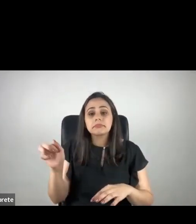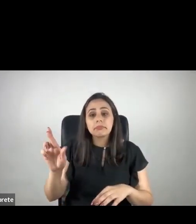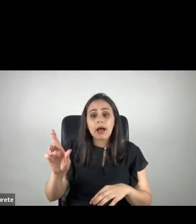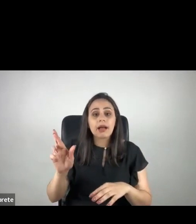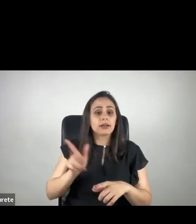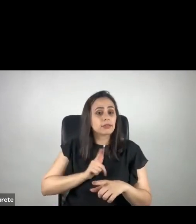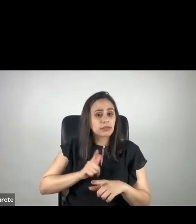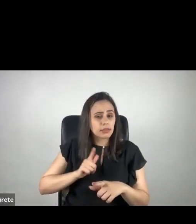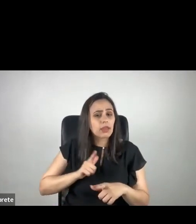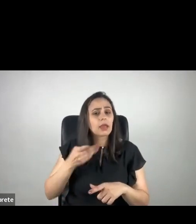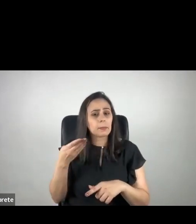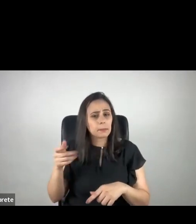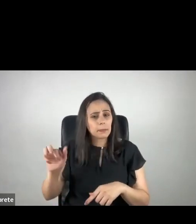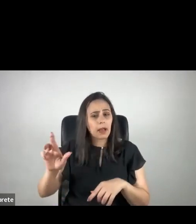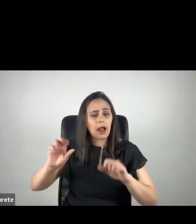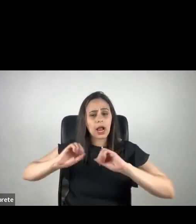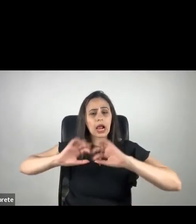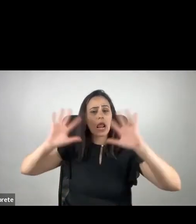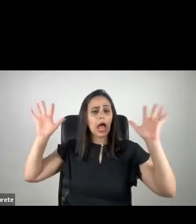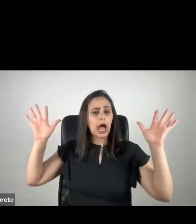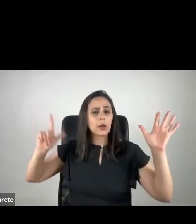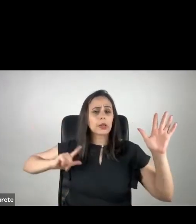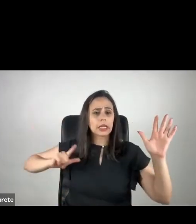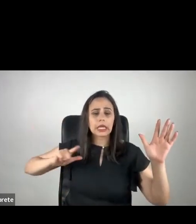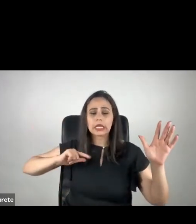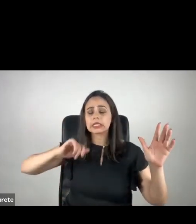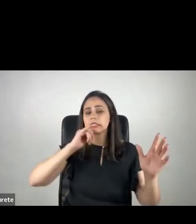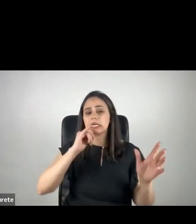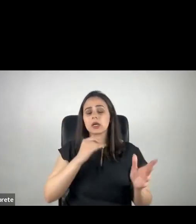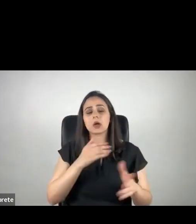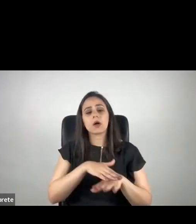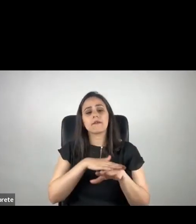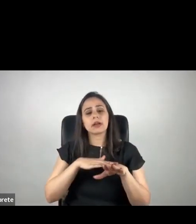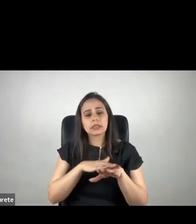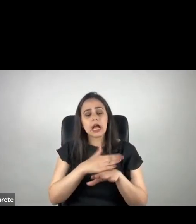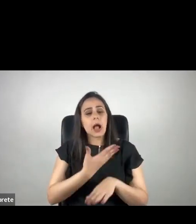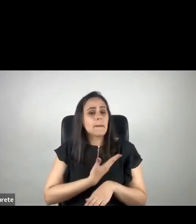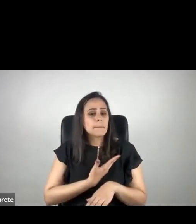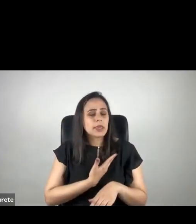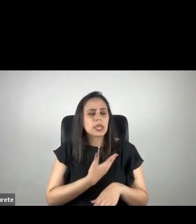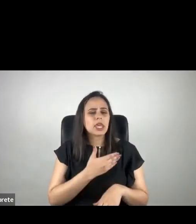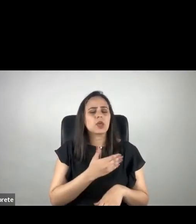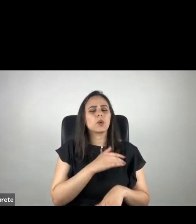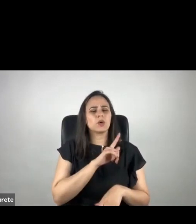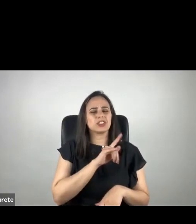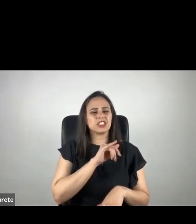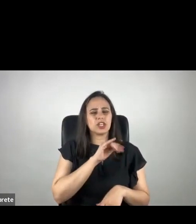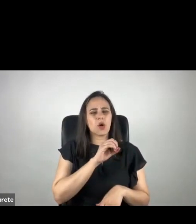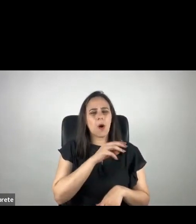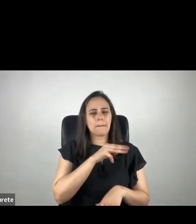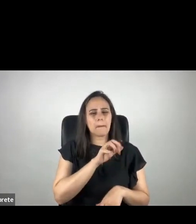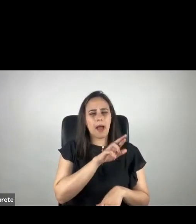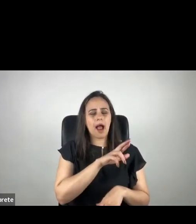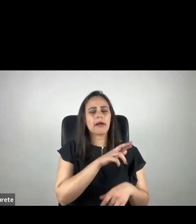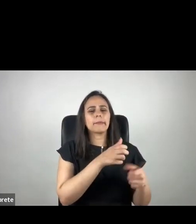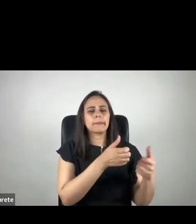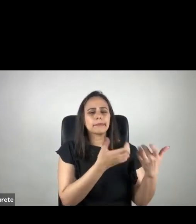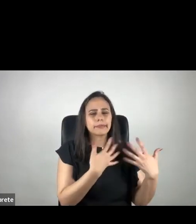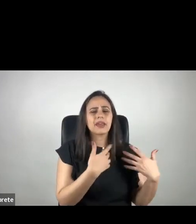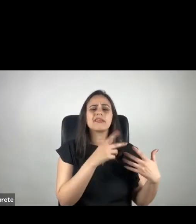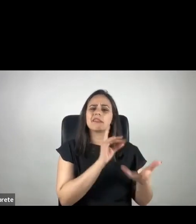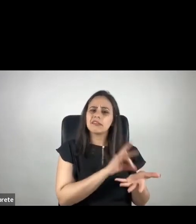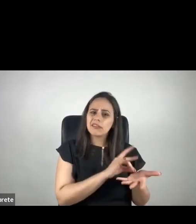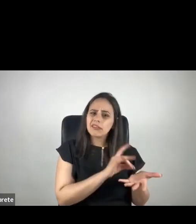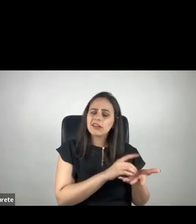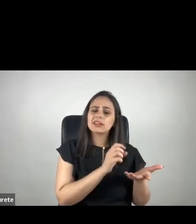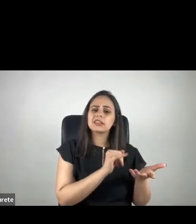bares, claro. Tá até falando com um amigo Jomar da Meta, ele até falou, nossa, realmente, porque chamar para uma festa